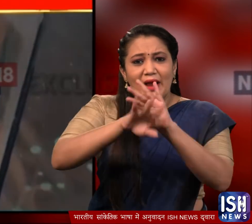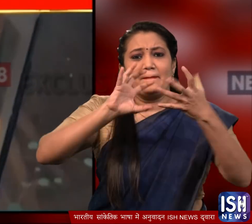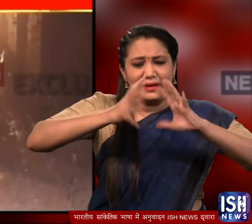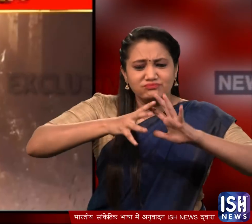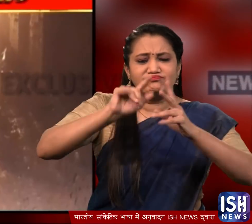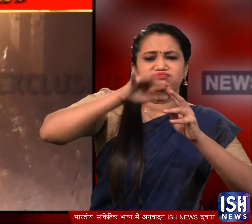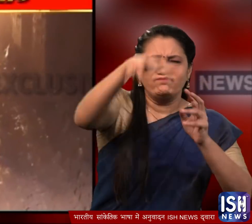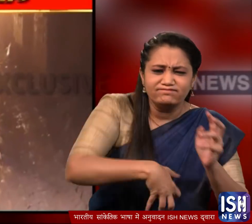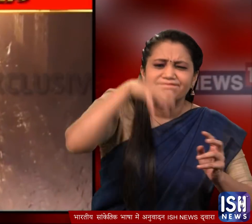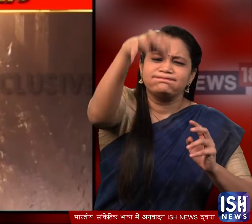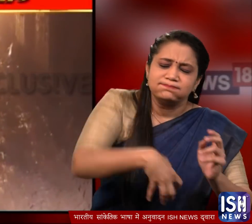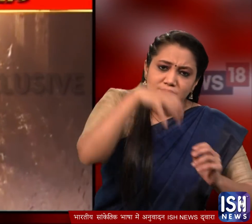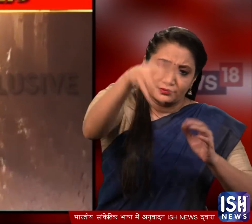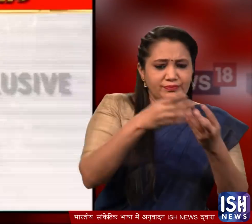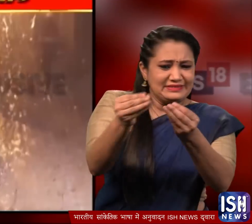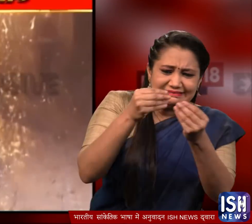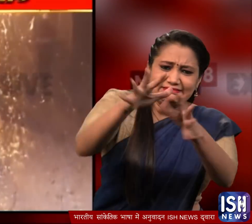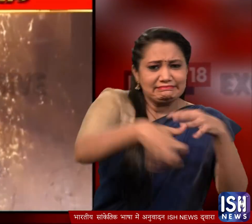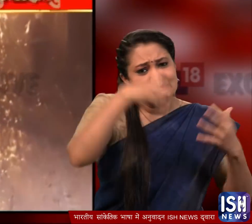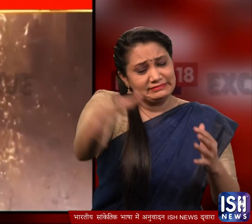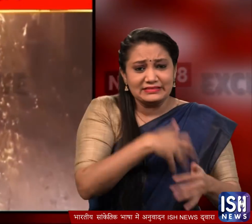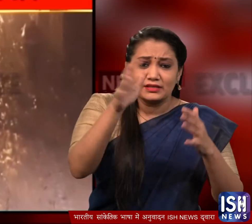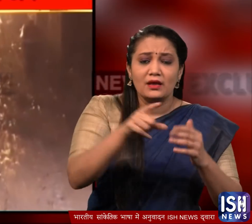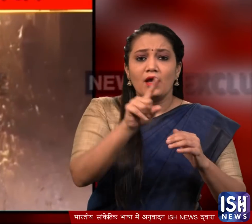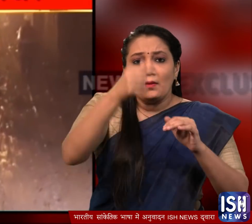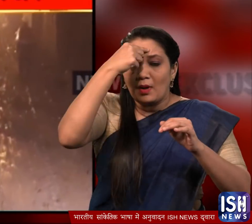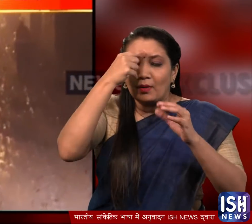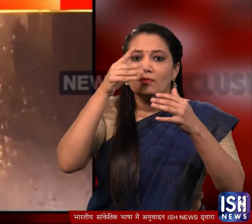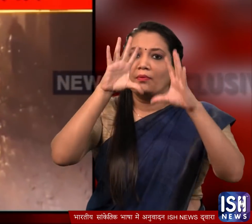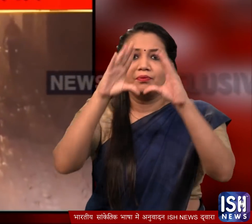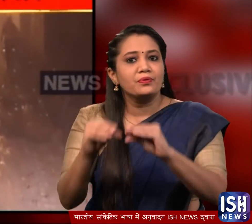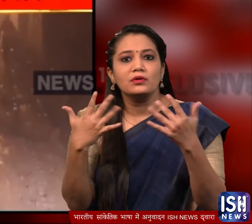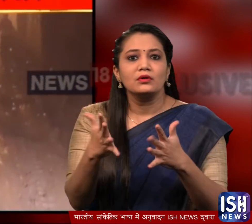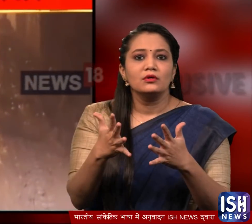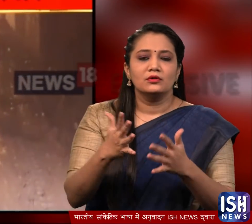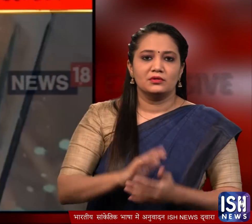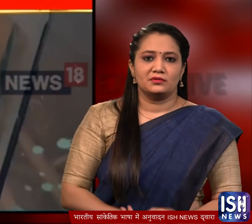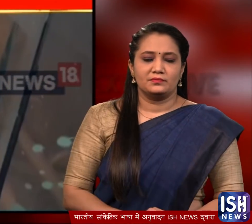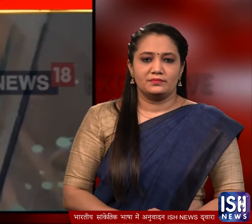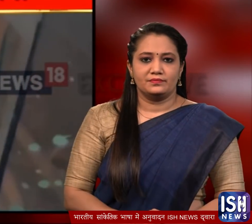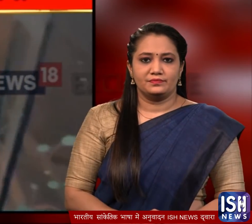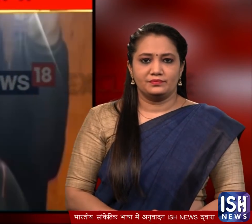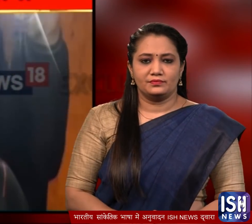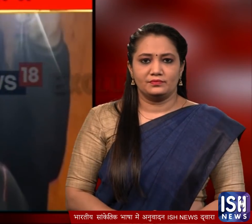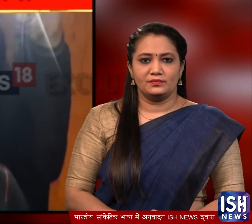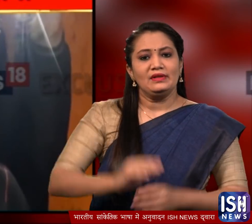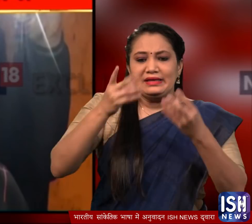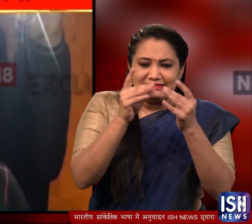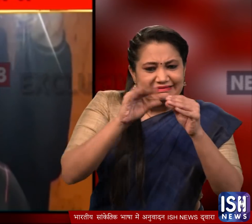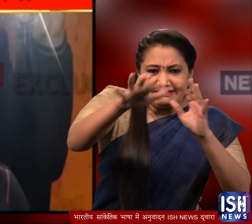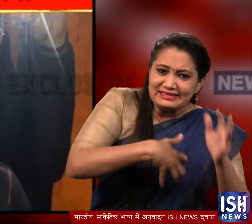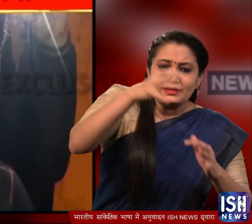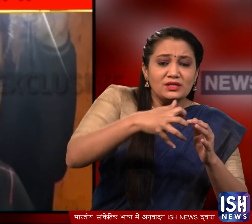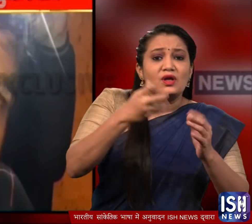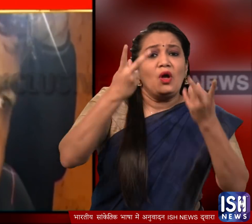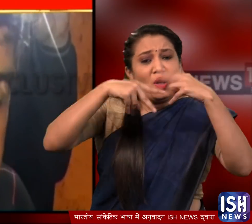अंदर मशीनों की मदद से मलबे को निकालकर बाहर फेंकने का काम जारी है, लेकिन मुश्किलें भी कम होने का नाम नहीं ले रही। जितना माल